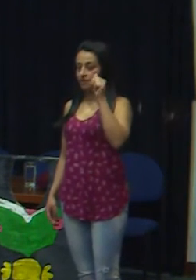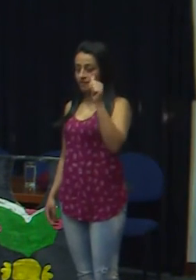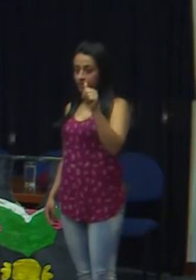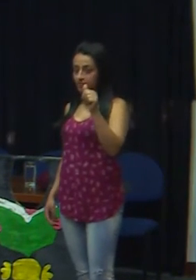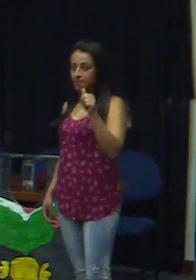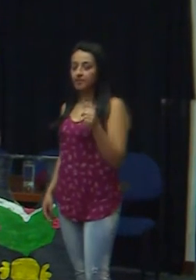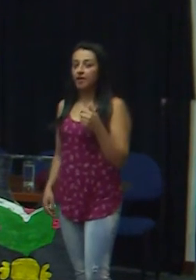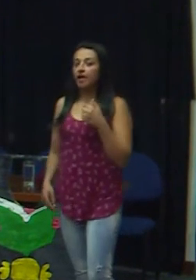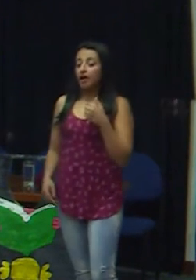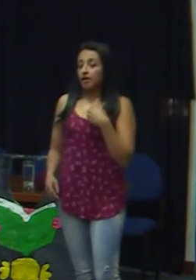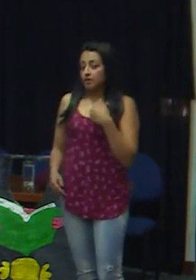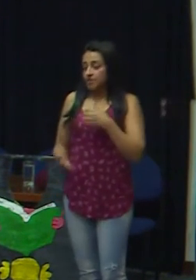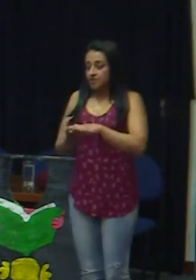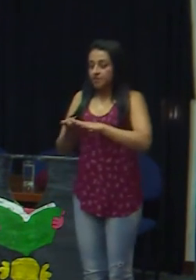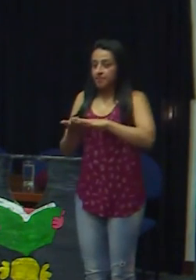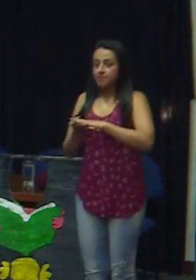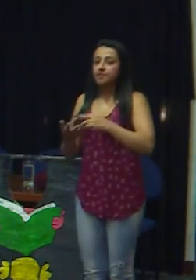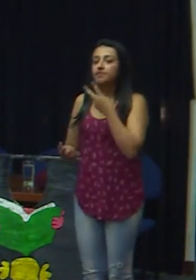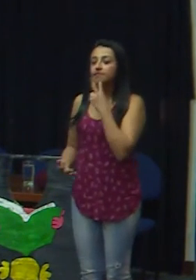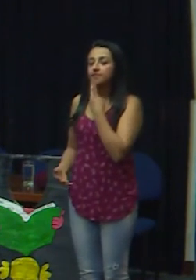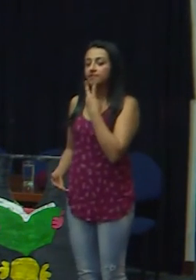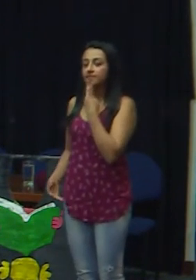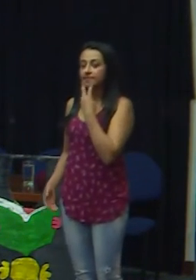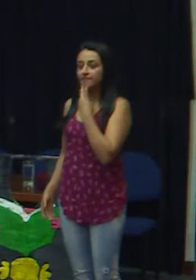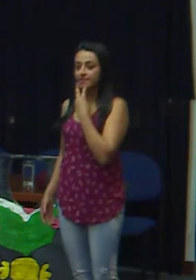Buenas tardes a todos, mi nombre es Alejandra, esta es mi seña.